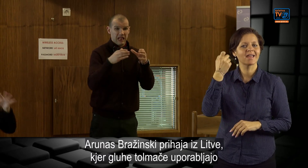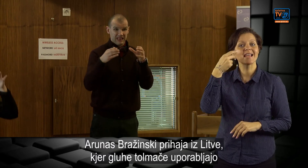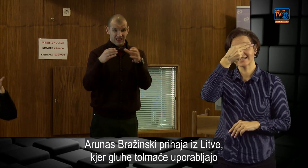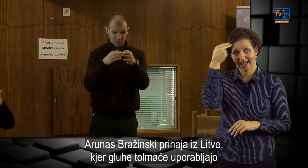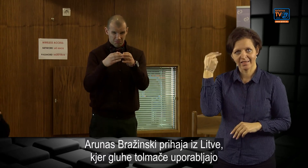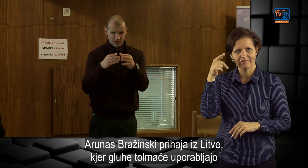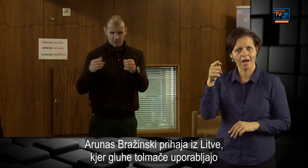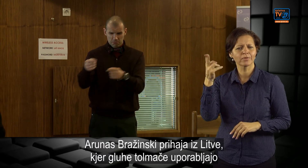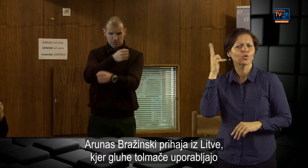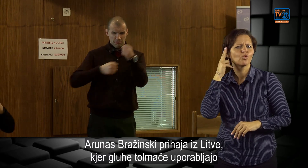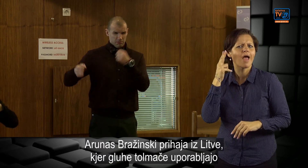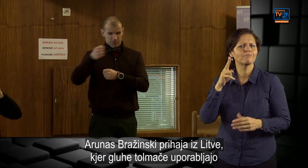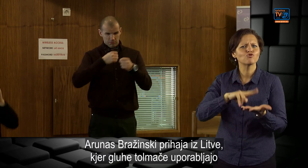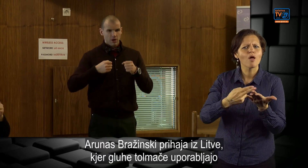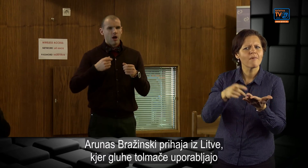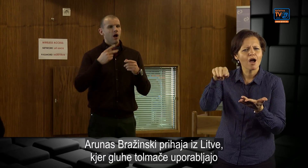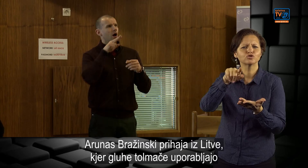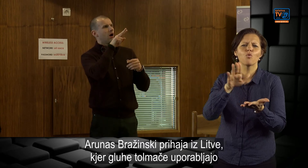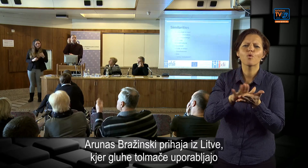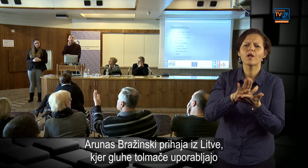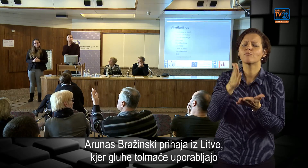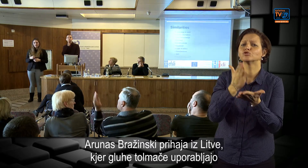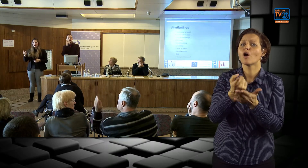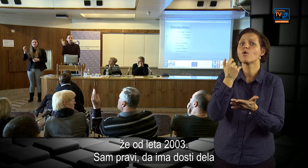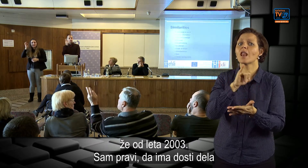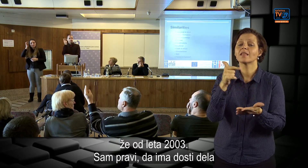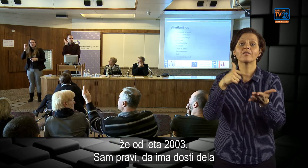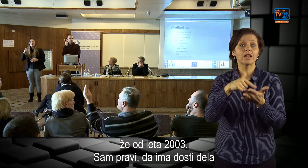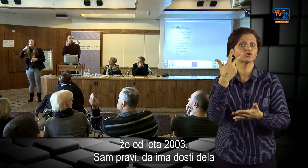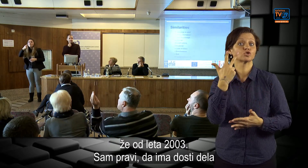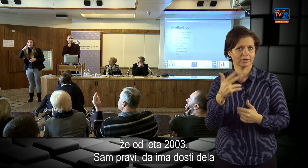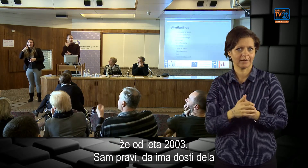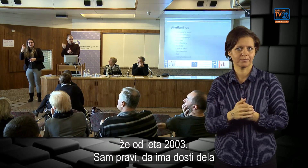iz Litve, kjer gluhe tolmače uporabljajo že od leta 2003.